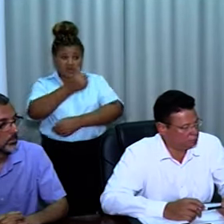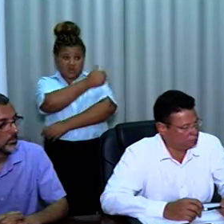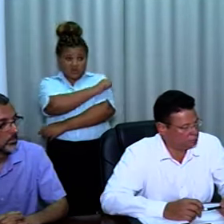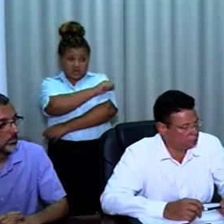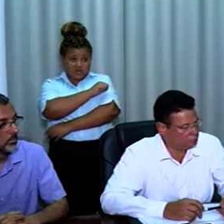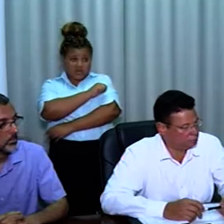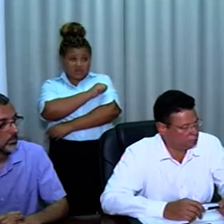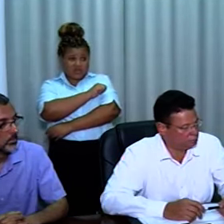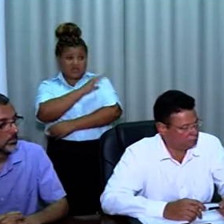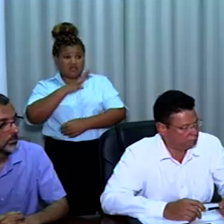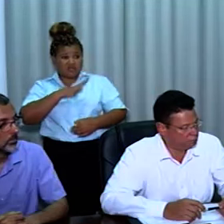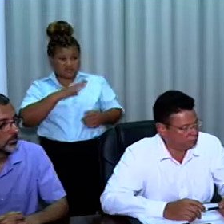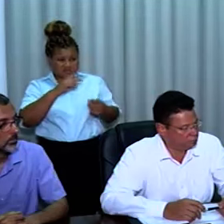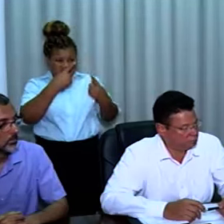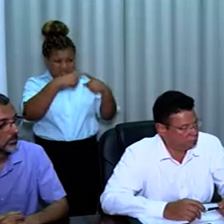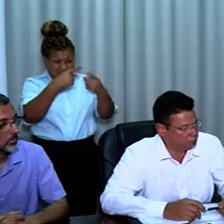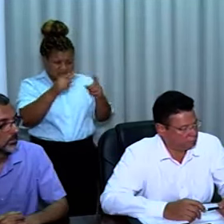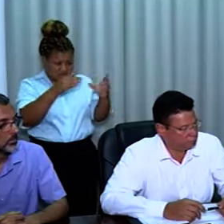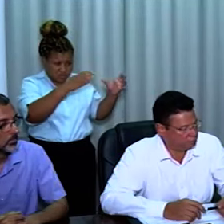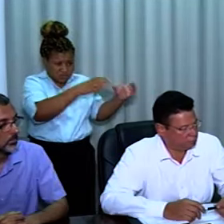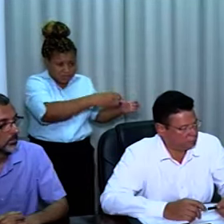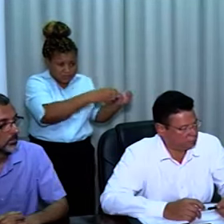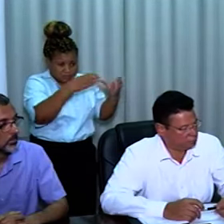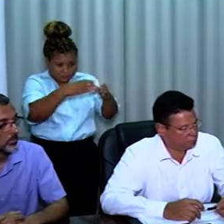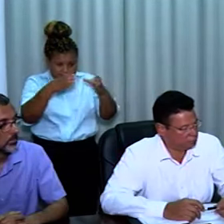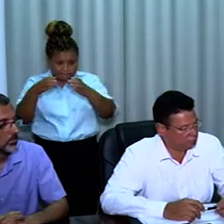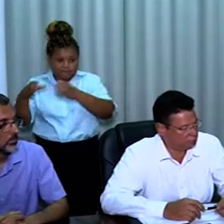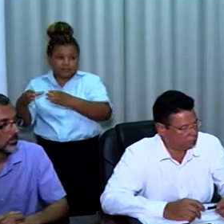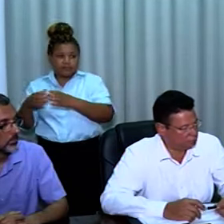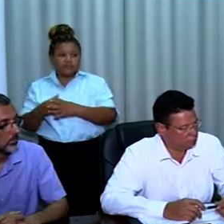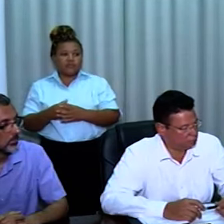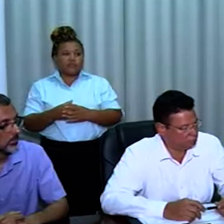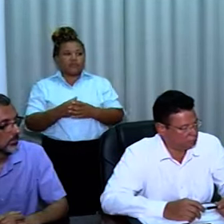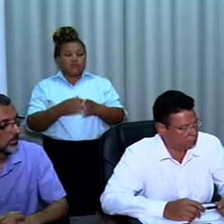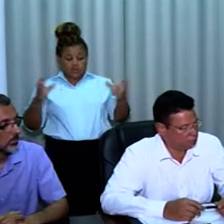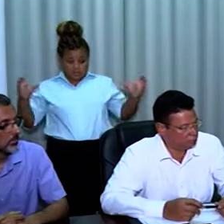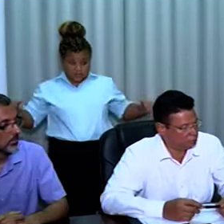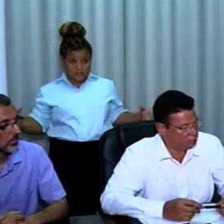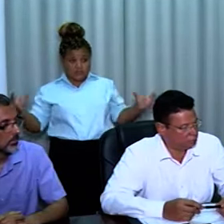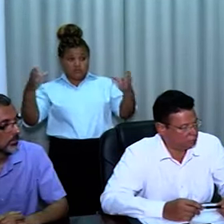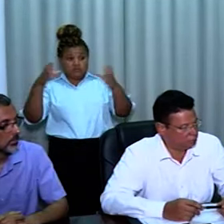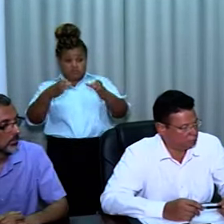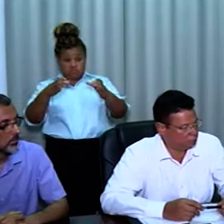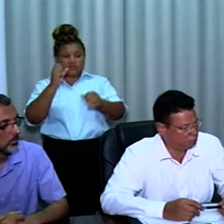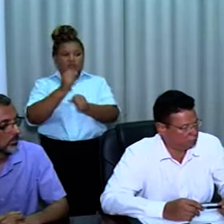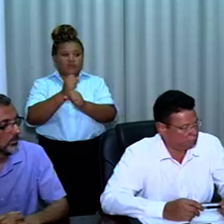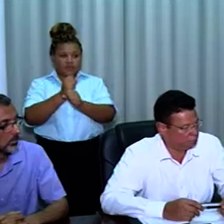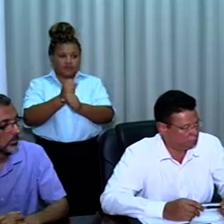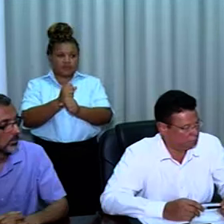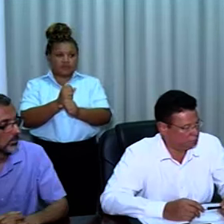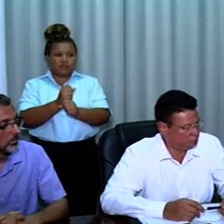joint command system, ou dire qu'il doit rester par pied, un peu partout. So, là, tout le monde vient ensemble, et là, quand on a une décision,